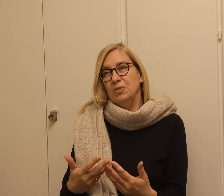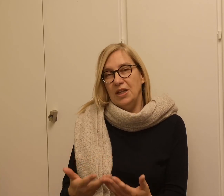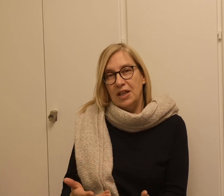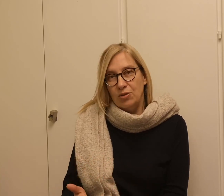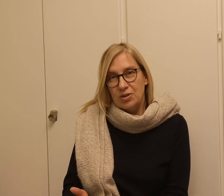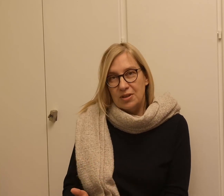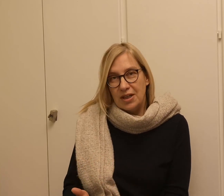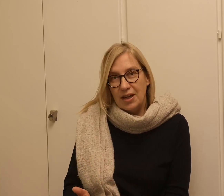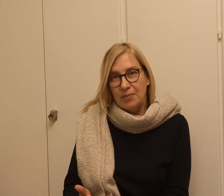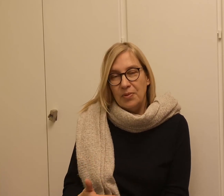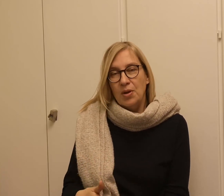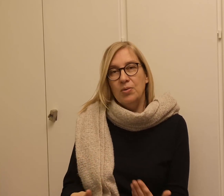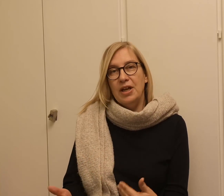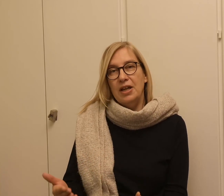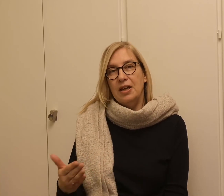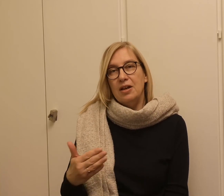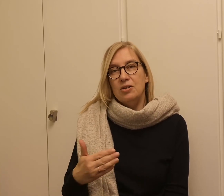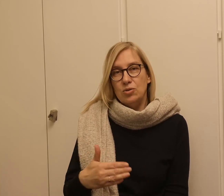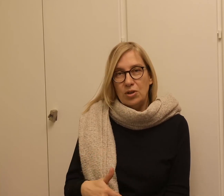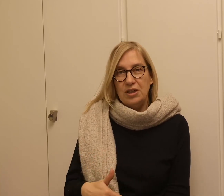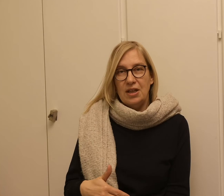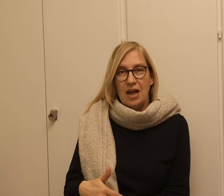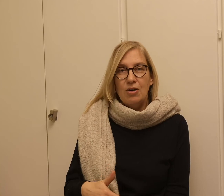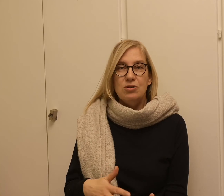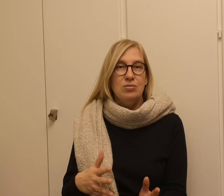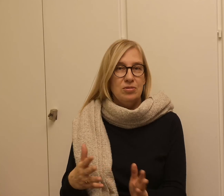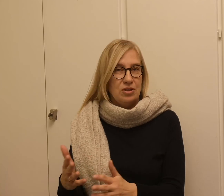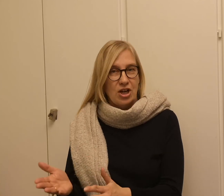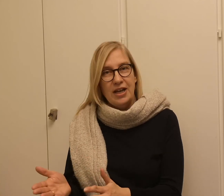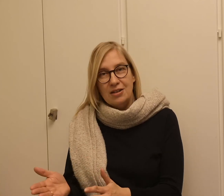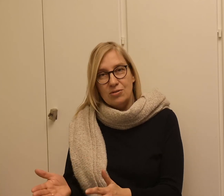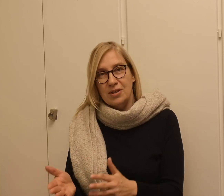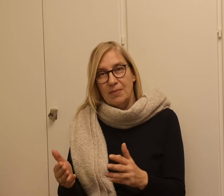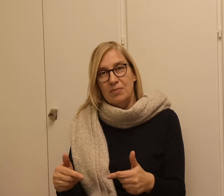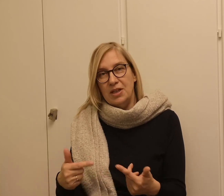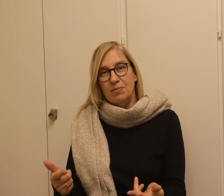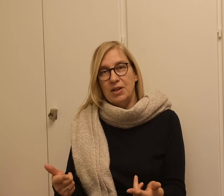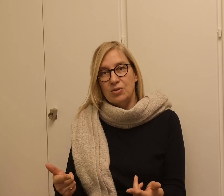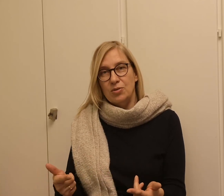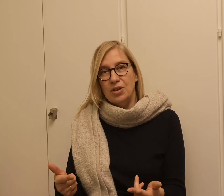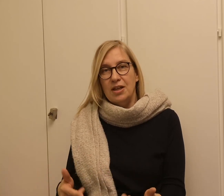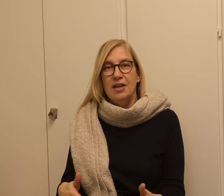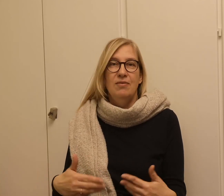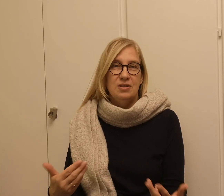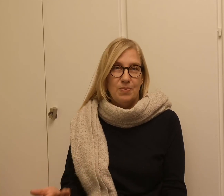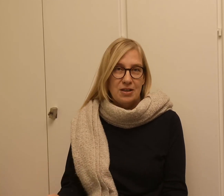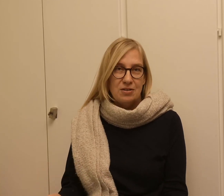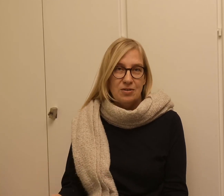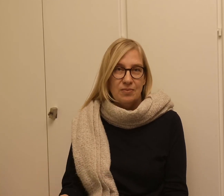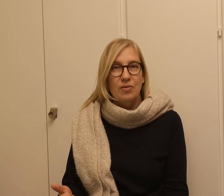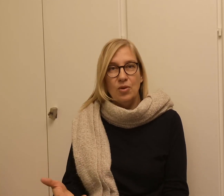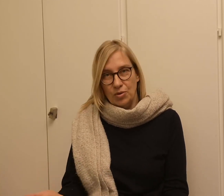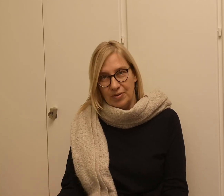Dinge nutzen kann. Und danach suche ich dann aus und entscheide zusammen mit der Person, was passt oder was